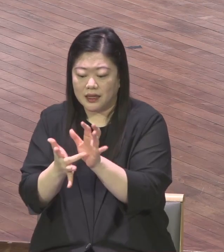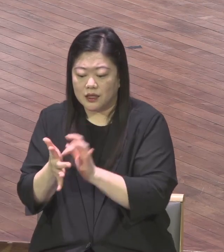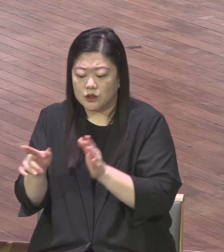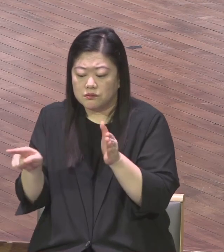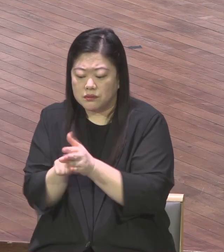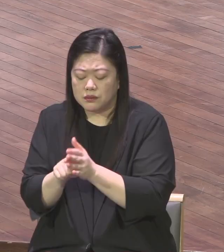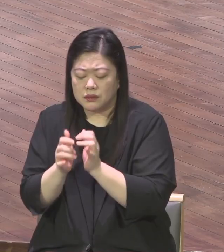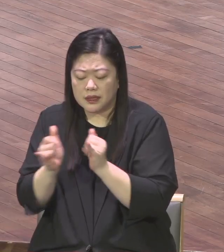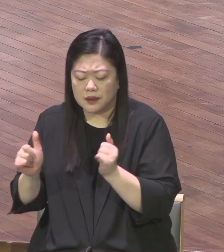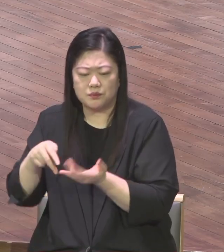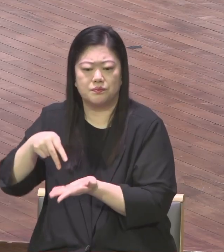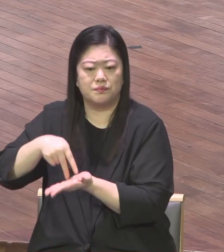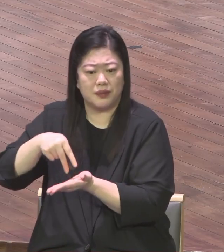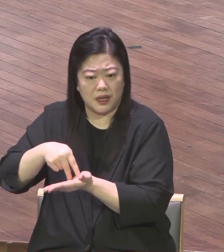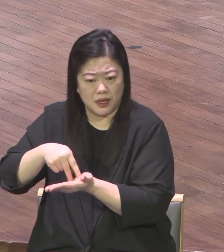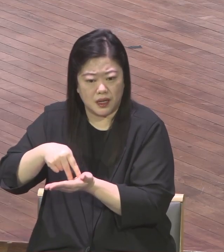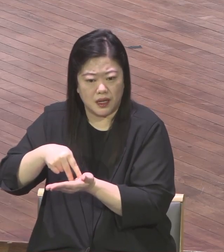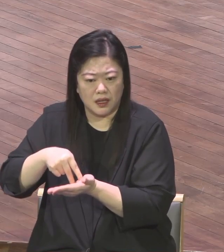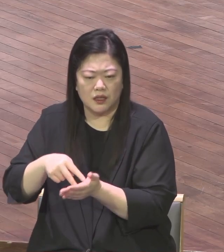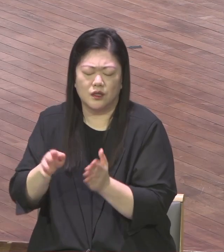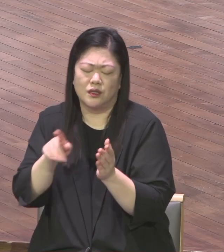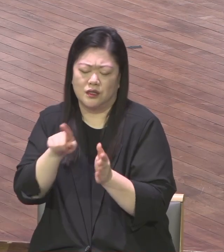재림신앙과 또 이렇게 부활신앙,